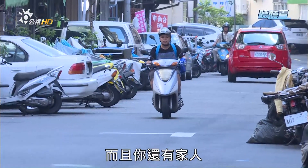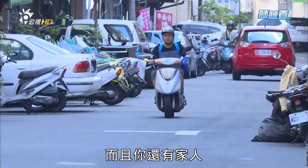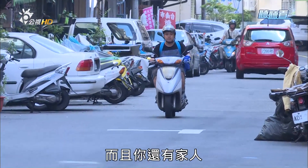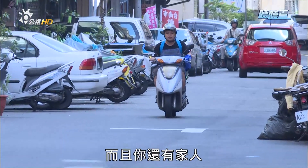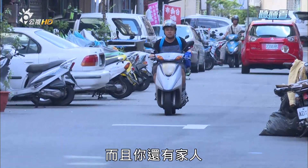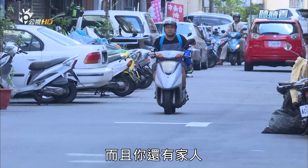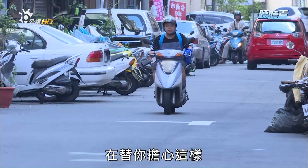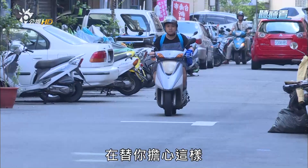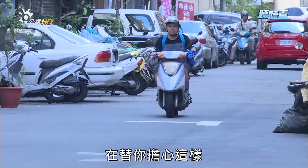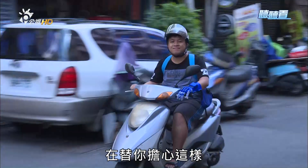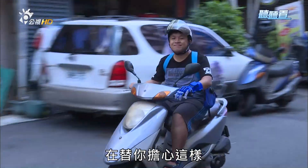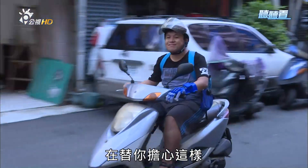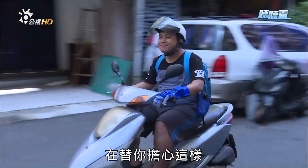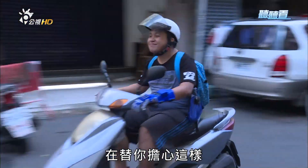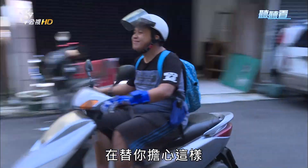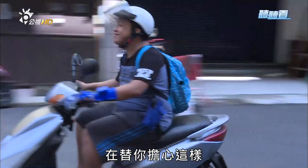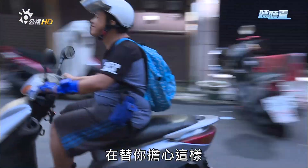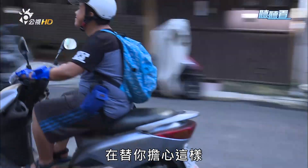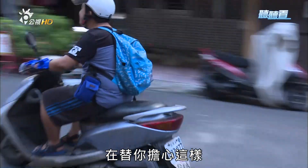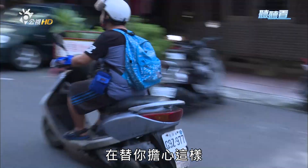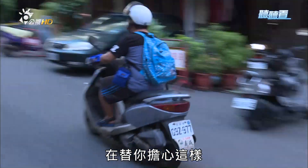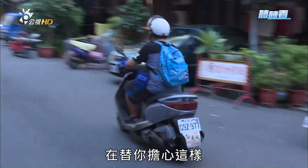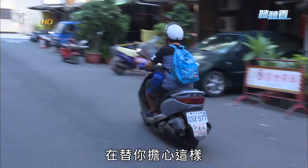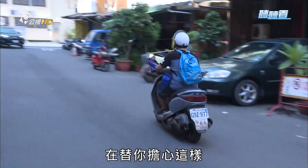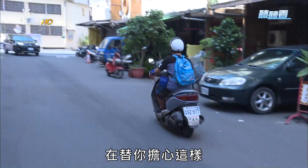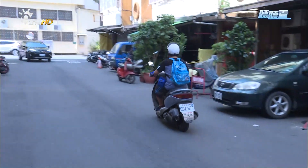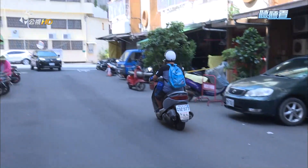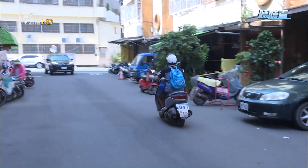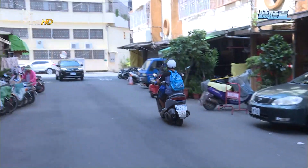有家人在替你担心的。